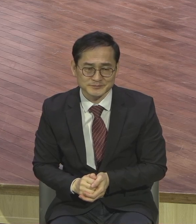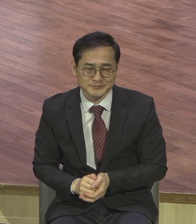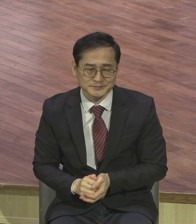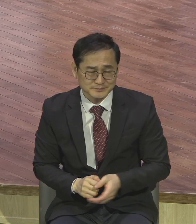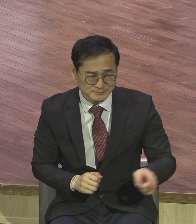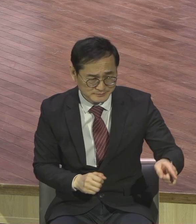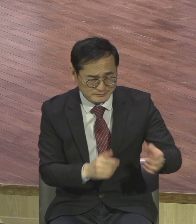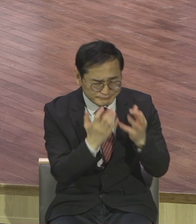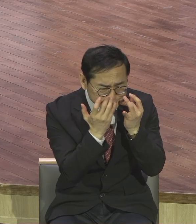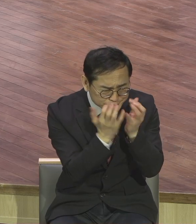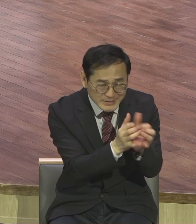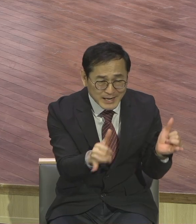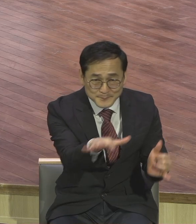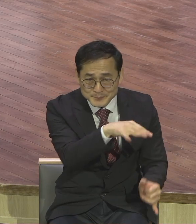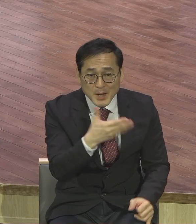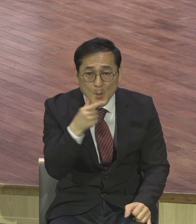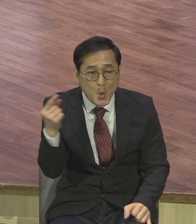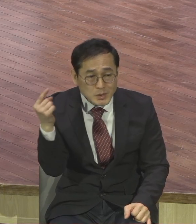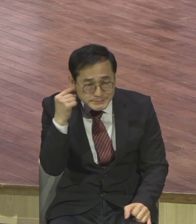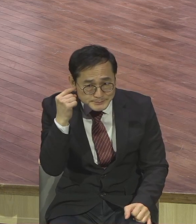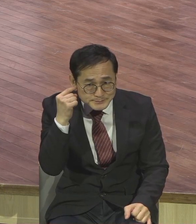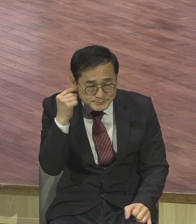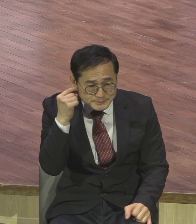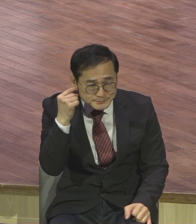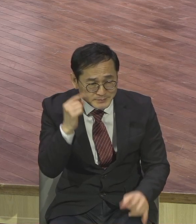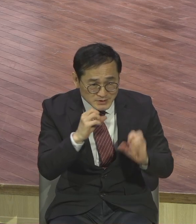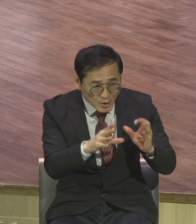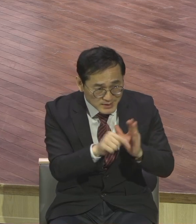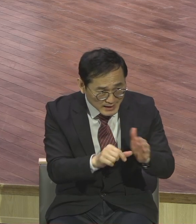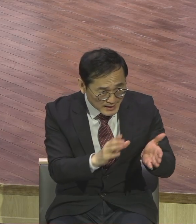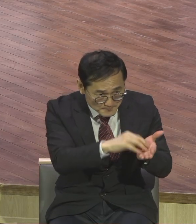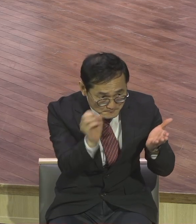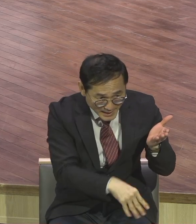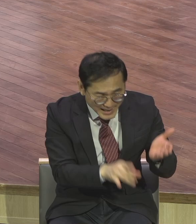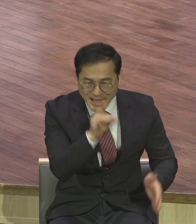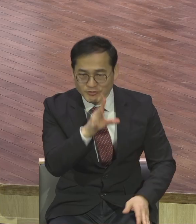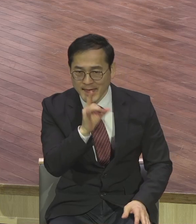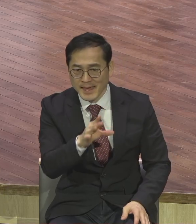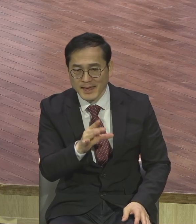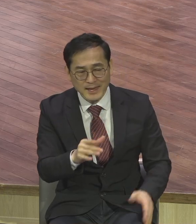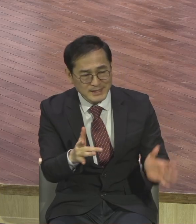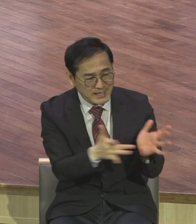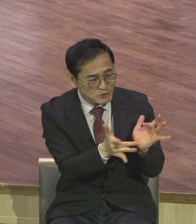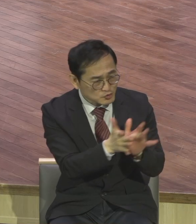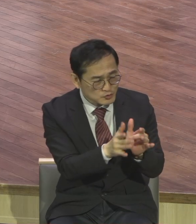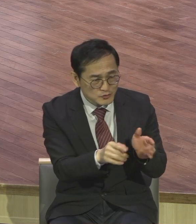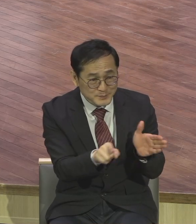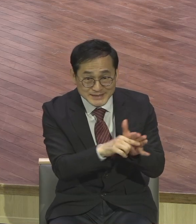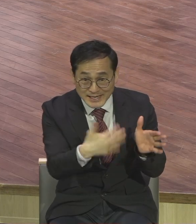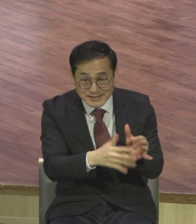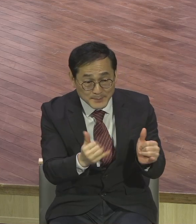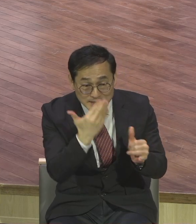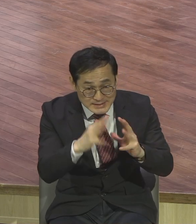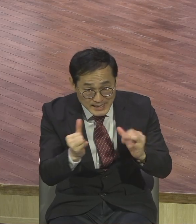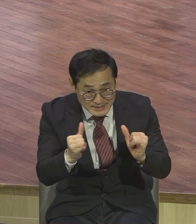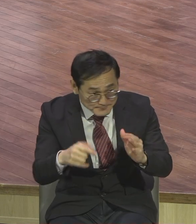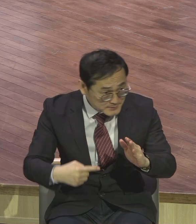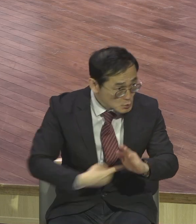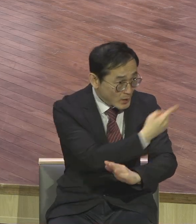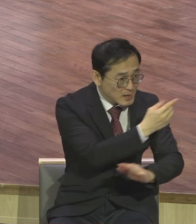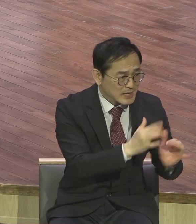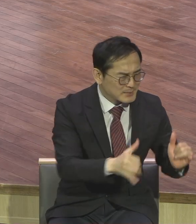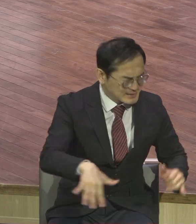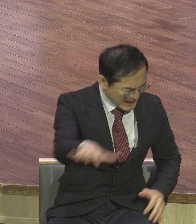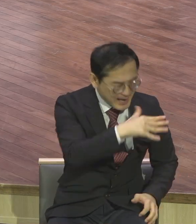복음 듣는 것에서는 예외가 있을 수 없다라는 뜻으로 나는 이방인의 사도라 그렇게 불신을 받은